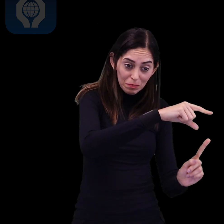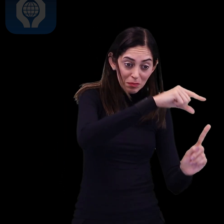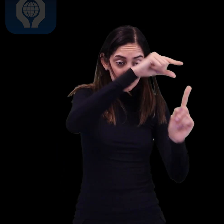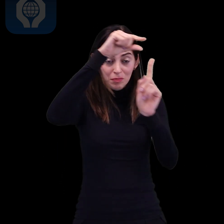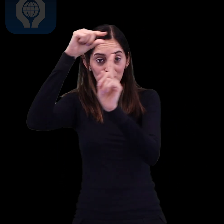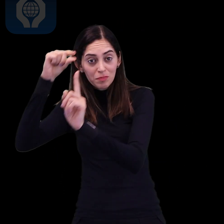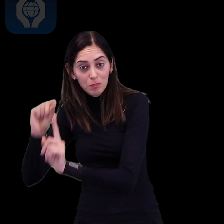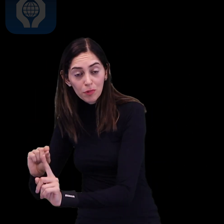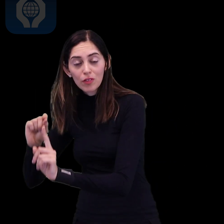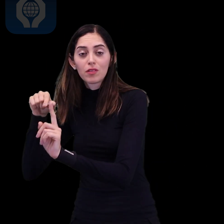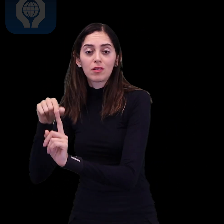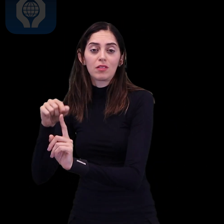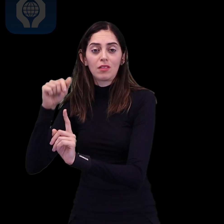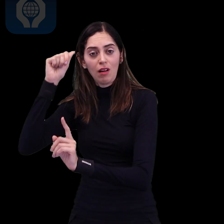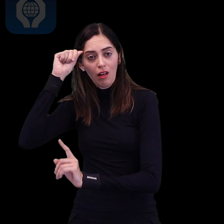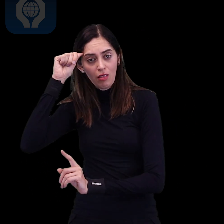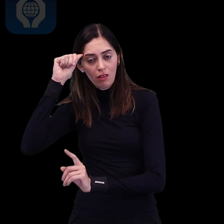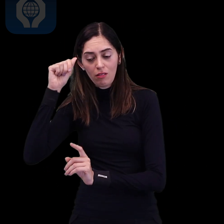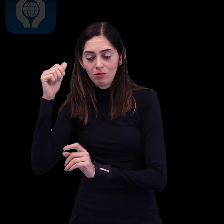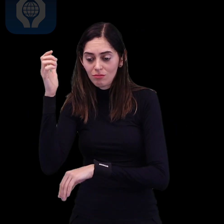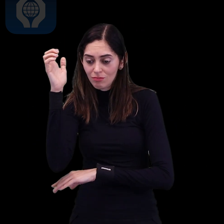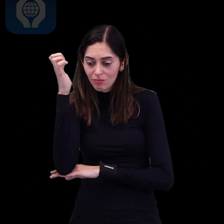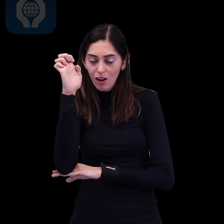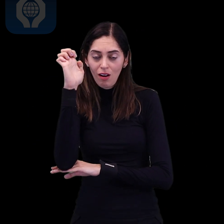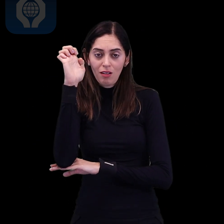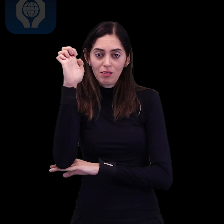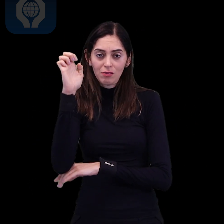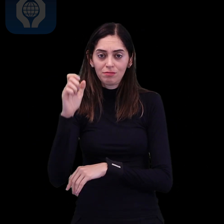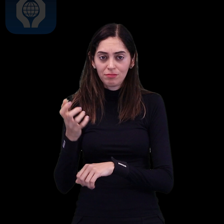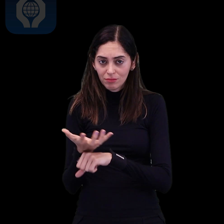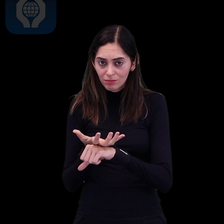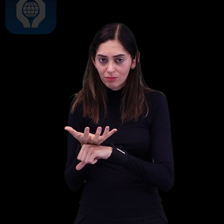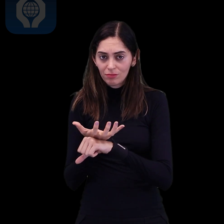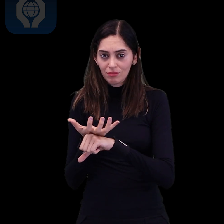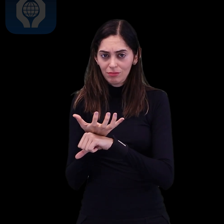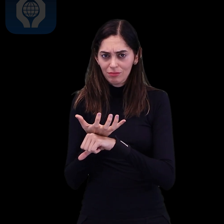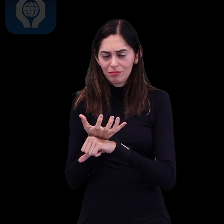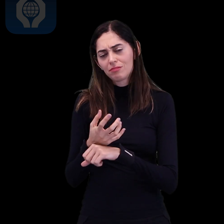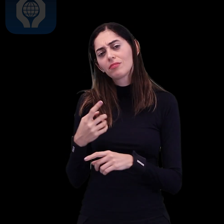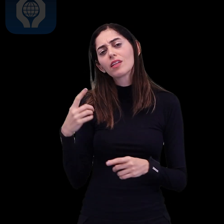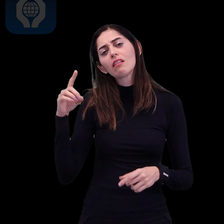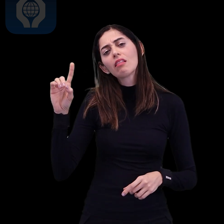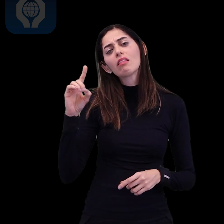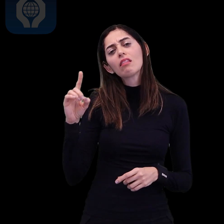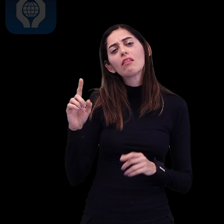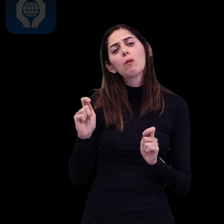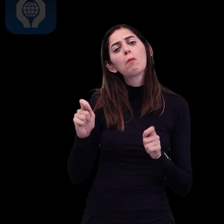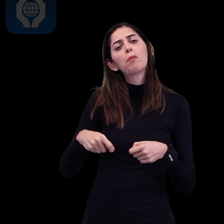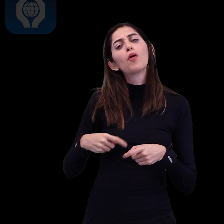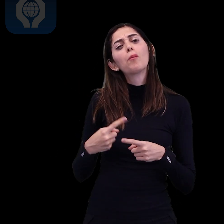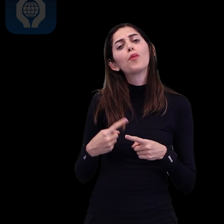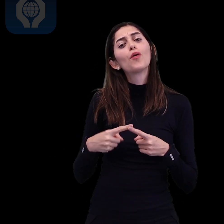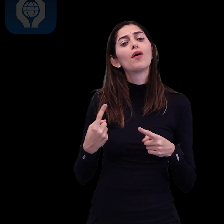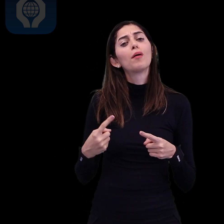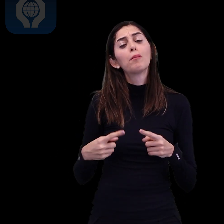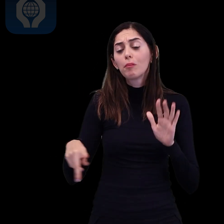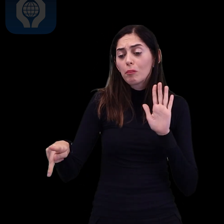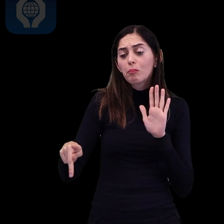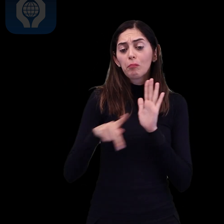pegou o homem que havia formado e o colocou no jardim. Por que Deus podia fazer isso? Por ter criado o homem, ele tinha o